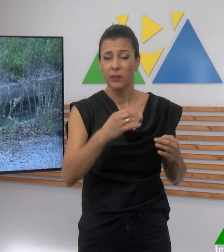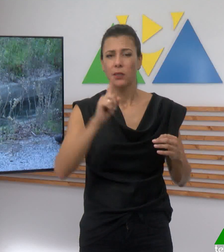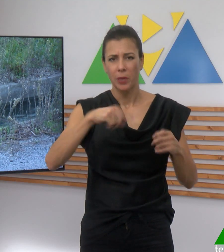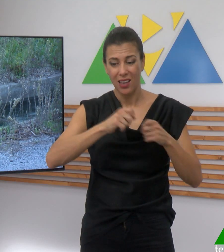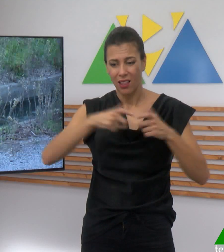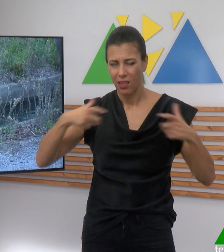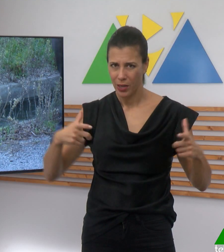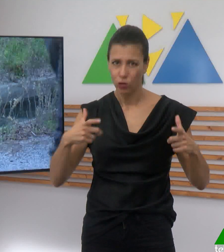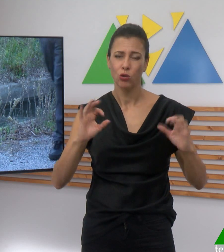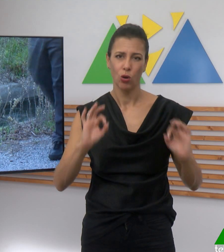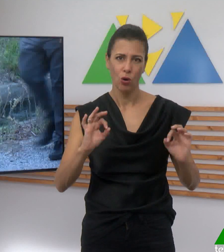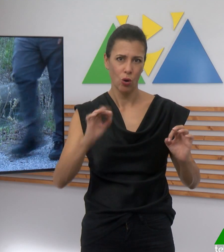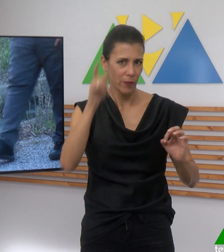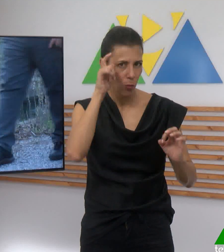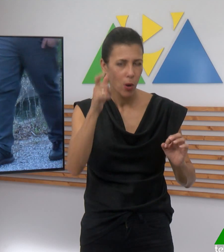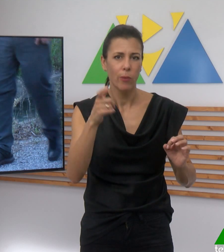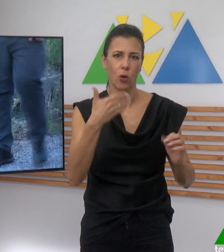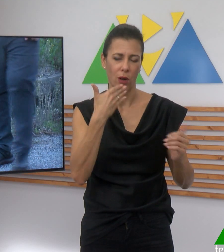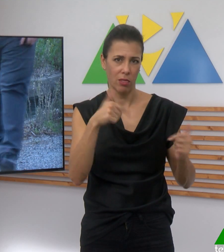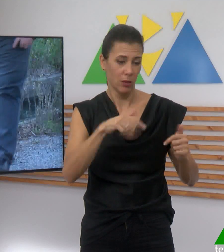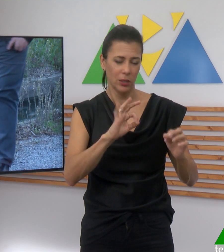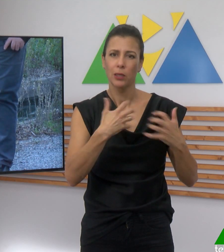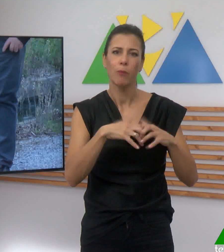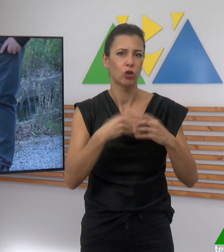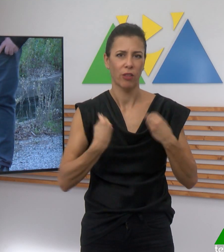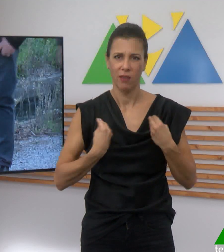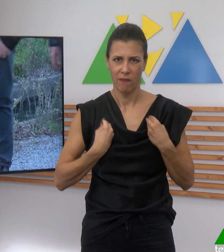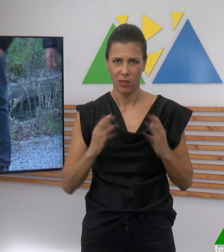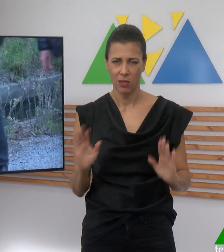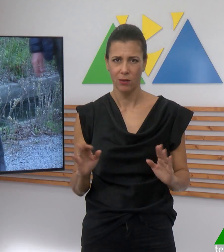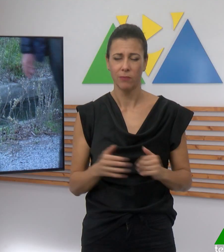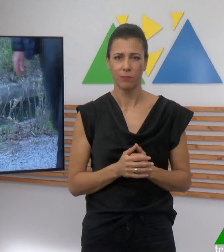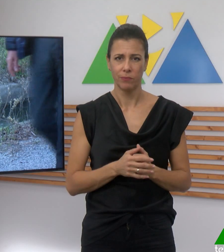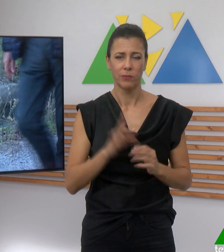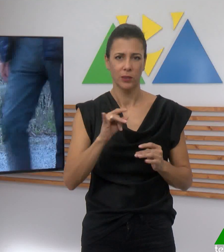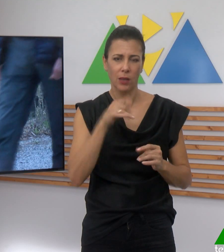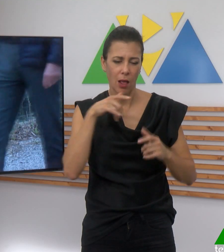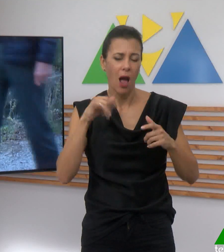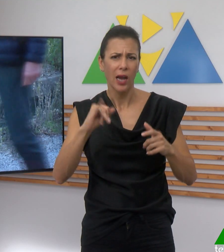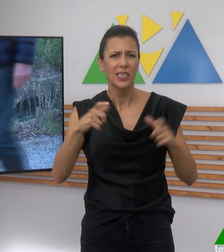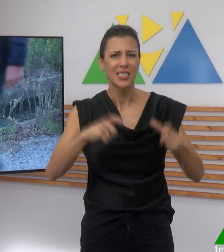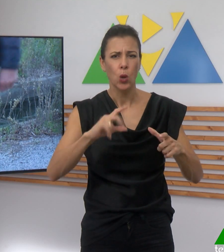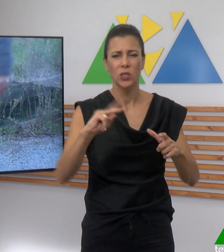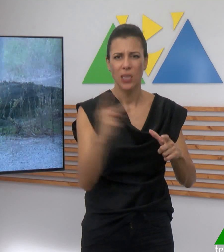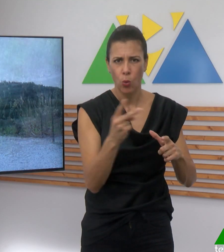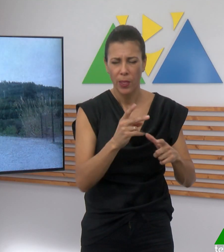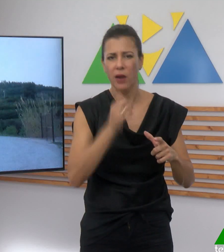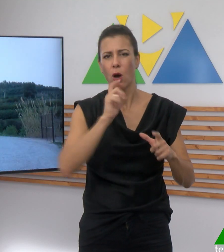debe fundamentalmente final vi Es verdad que hubo más acequias no hubo acequia secundaria la acequia del cenador otra acequia que